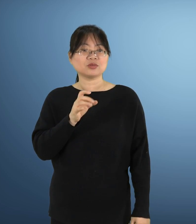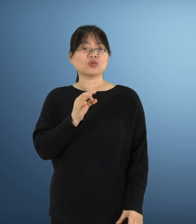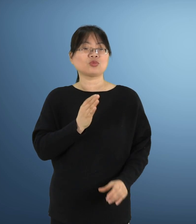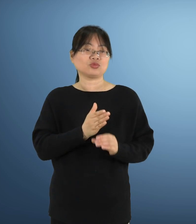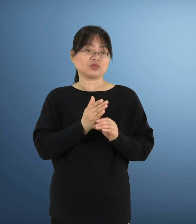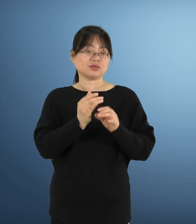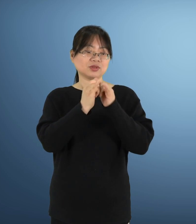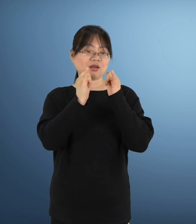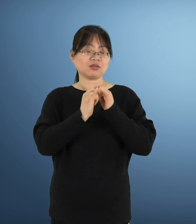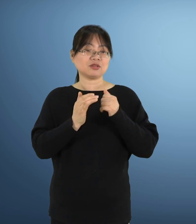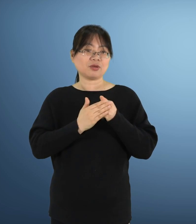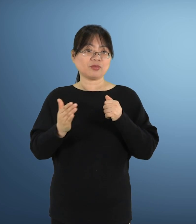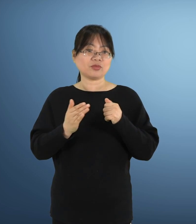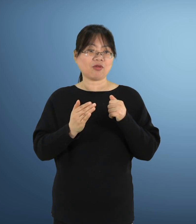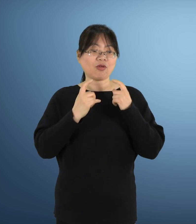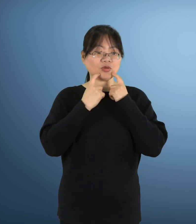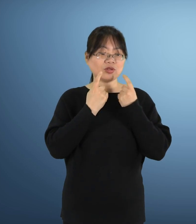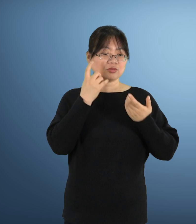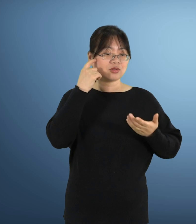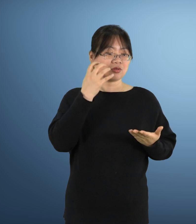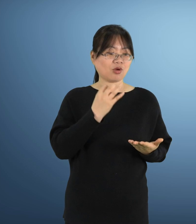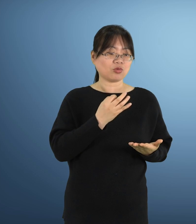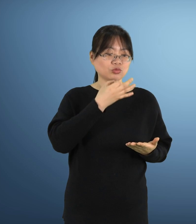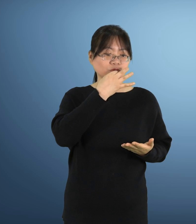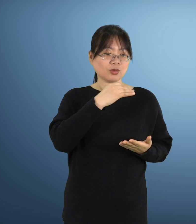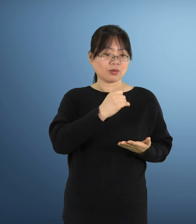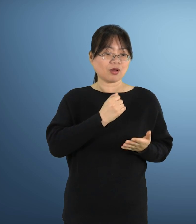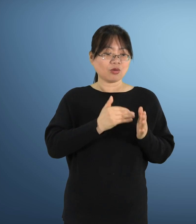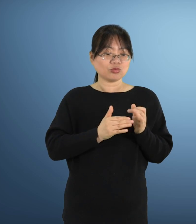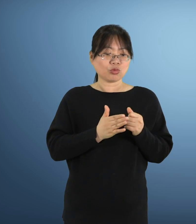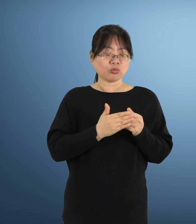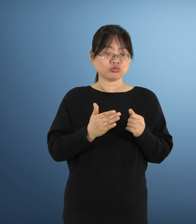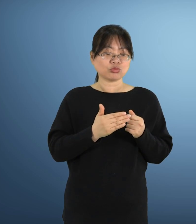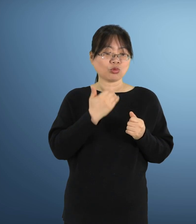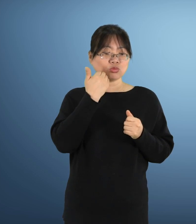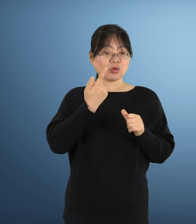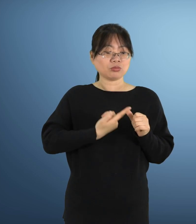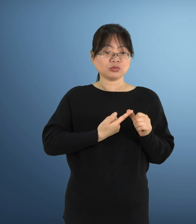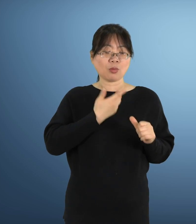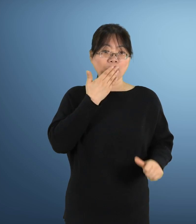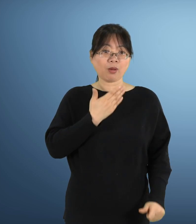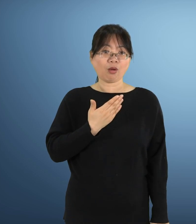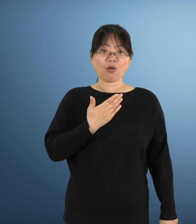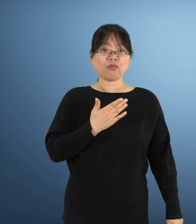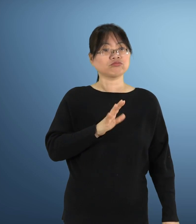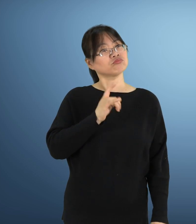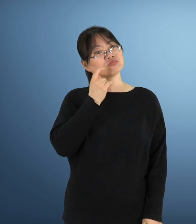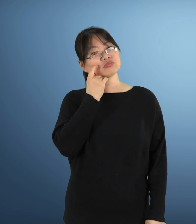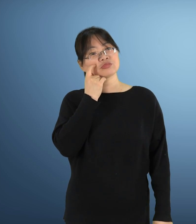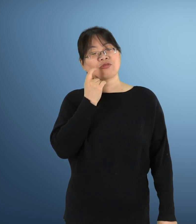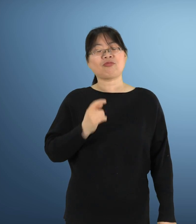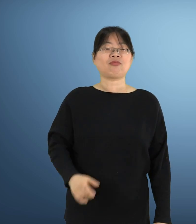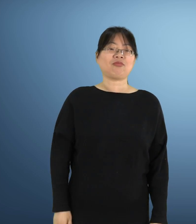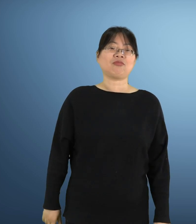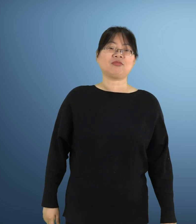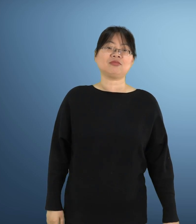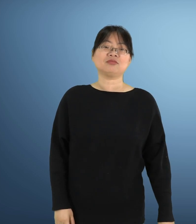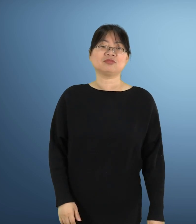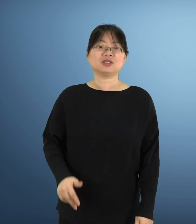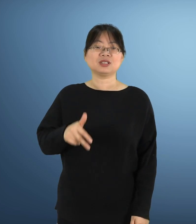자기가 이익을 보는데 누가 뭐라 그러겠어요. 그건 자본주의 사회에서 사는 삶의 원리예요.